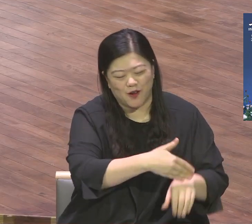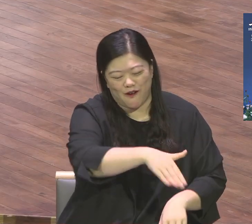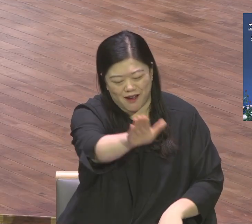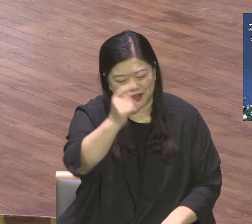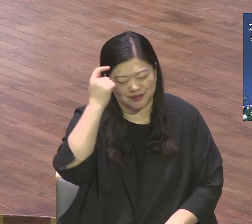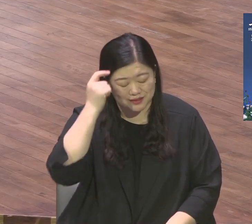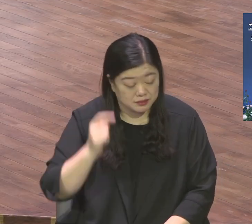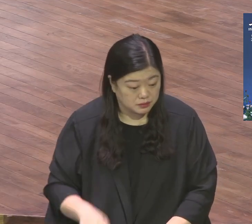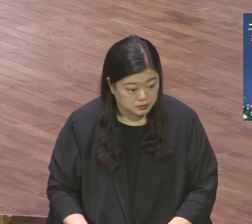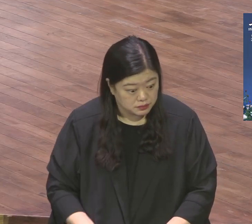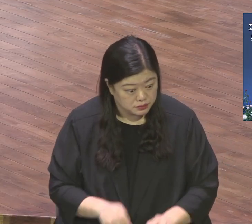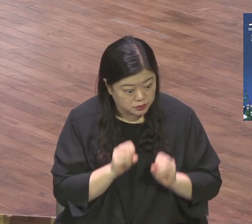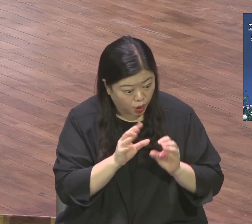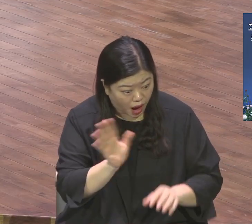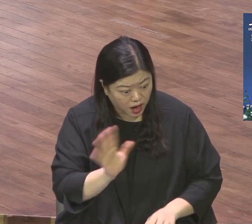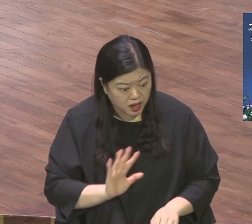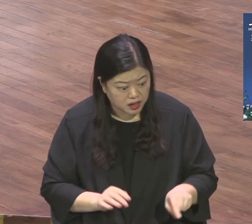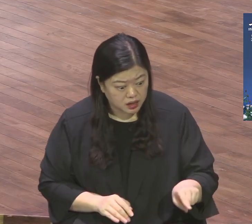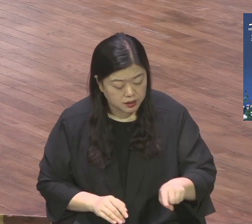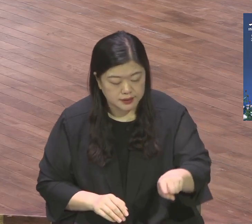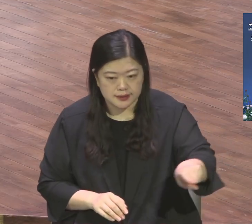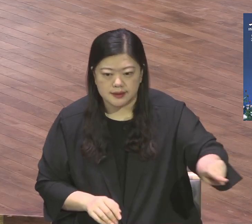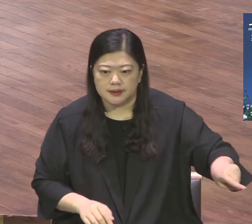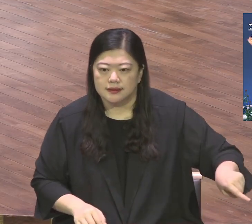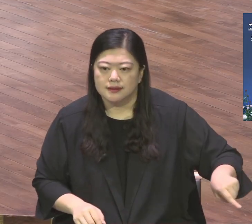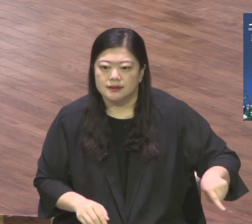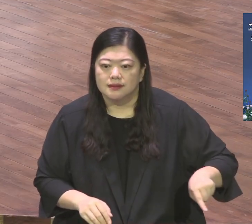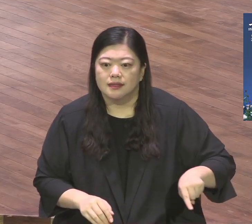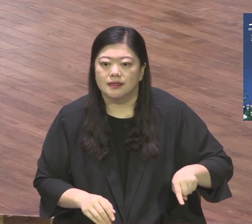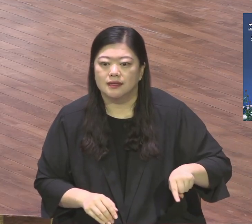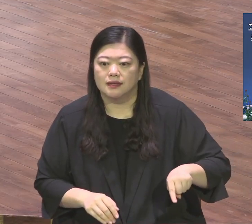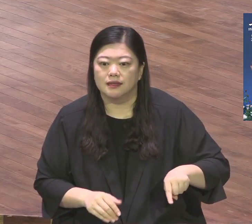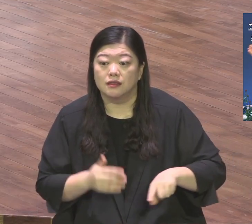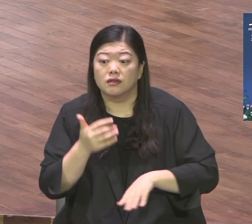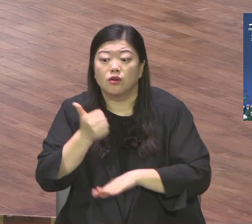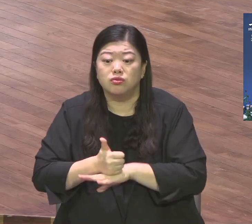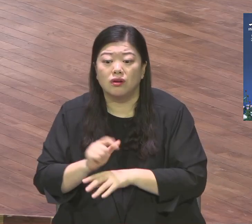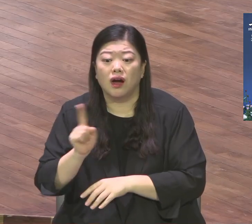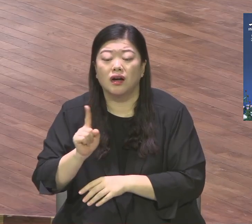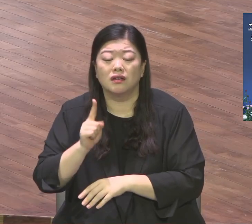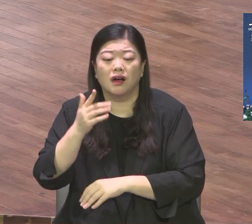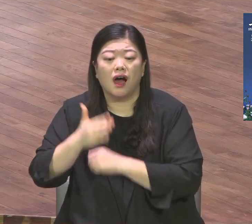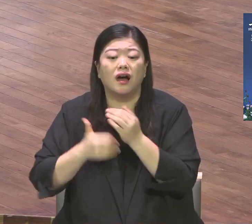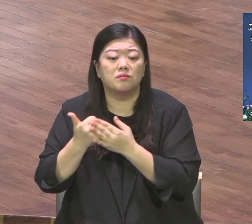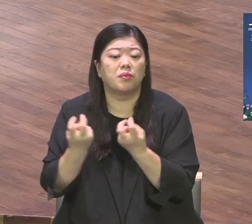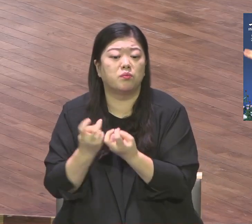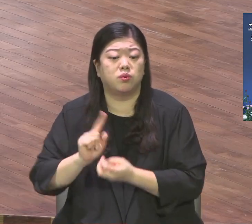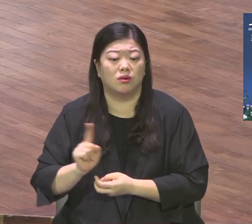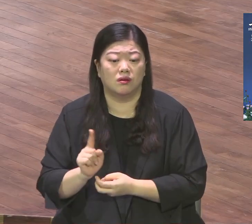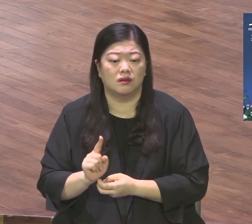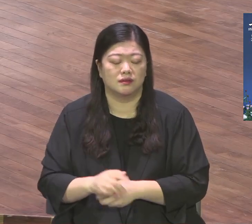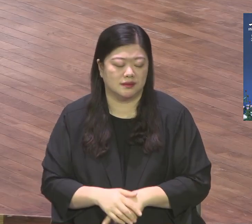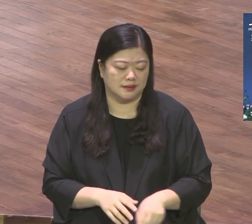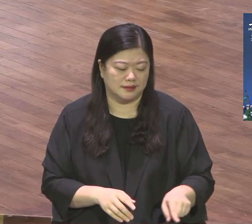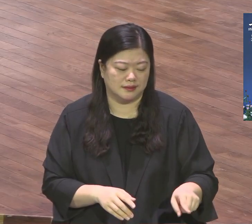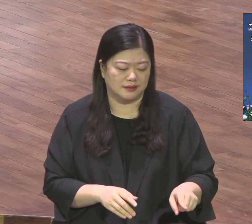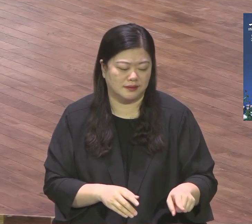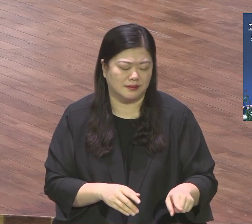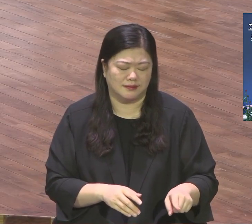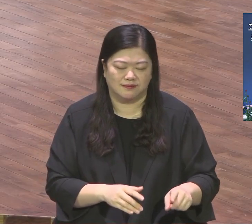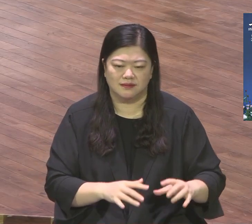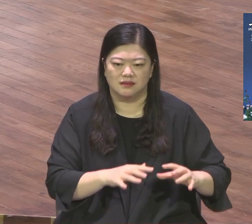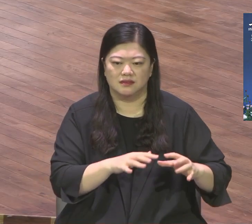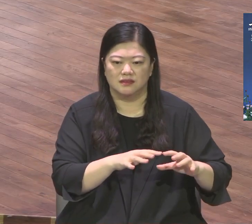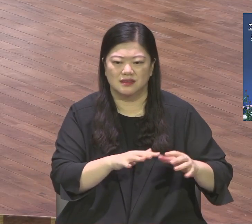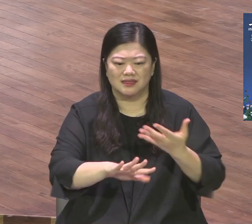어떻게 합니까? 이걸 나눠야 되는데 안 나누니까 포로로, 속국으로, 하나님의 방법에 노예로.